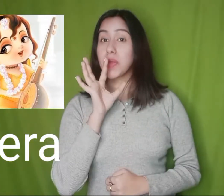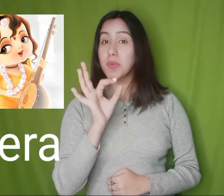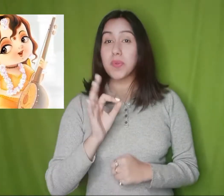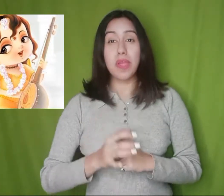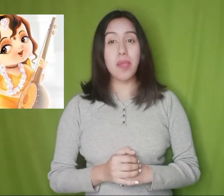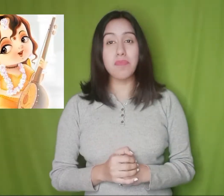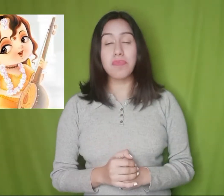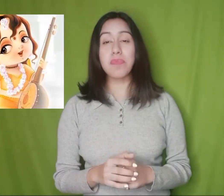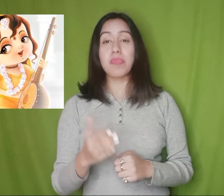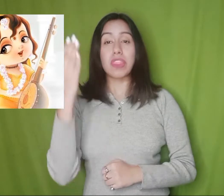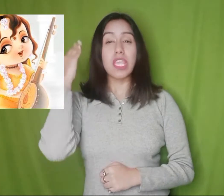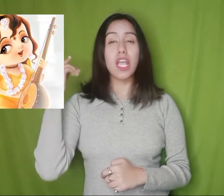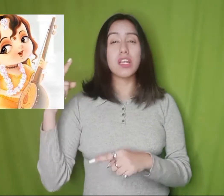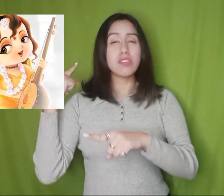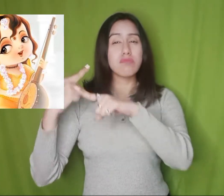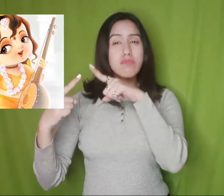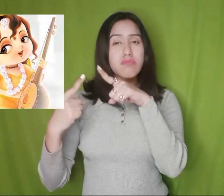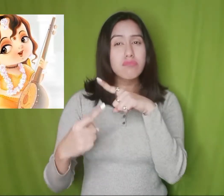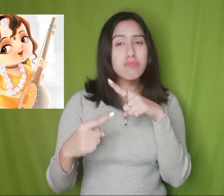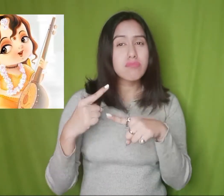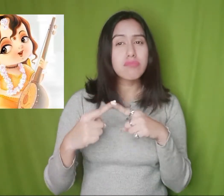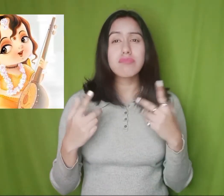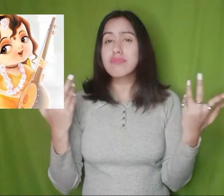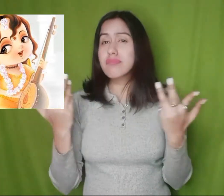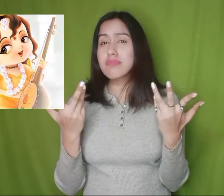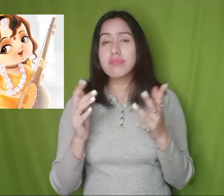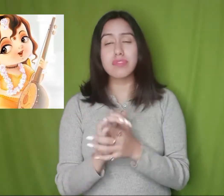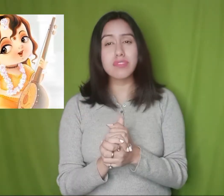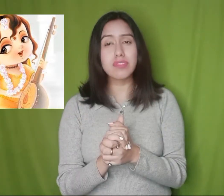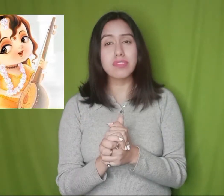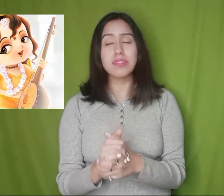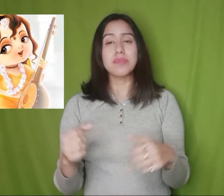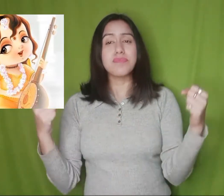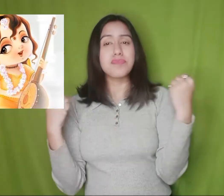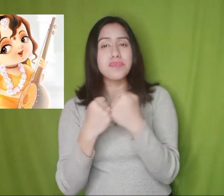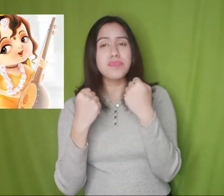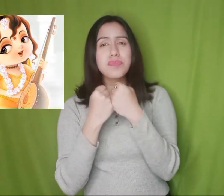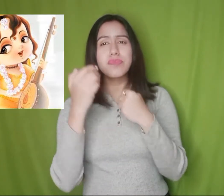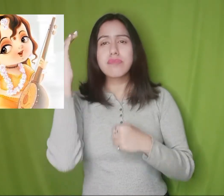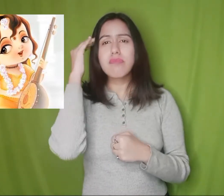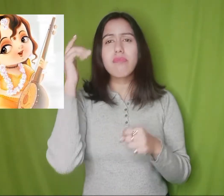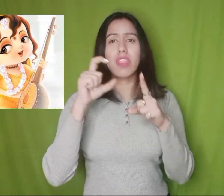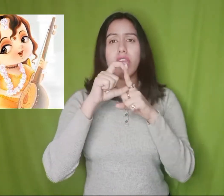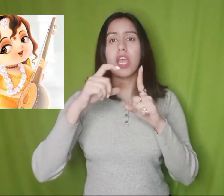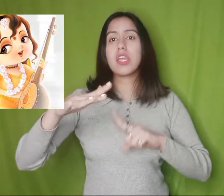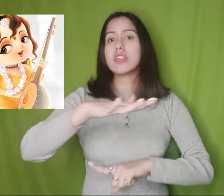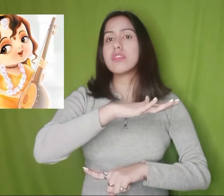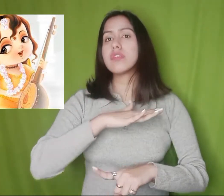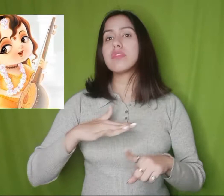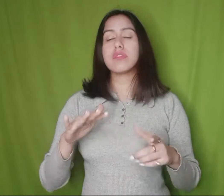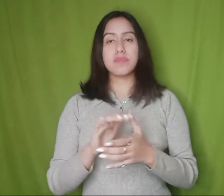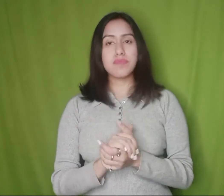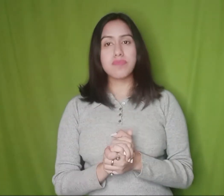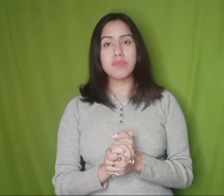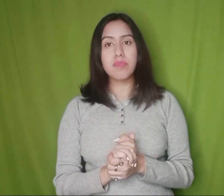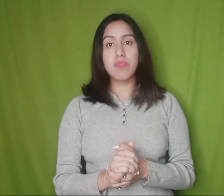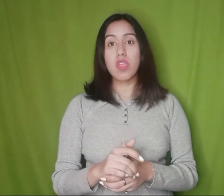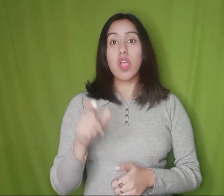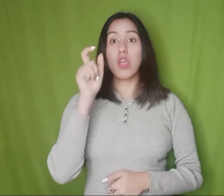नहीं बल्कि हुकूमत के इरादे से आने लगी थीं। दिल्ली की गद्दी मुगलों के हाथ में थी। अकबर तेजी से अपना राज्य